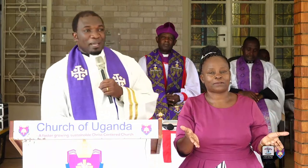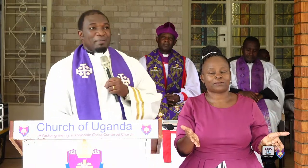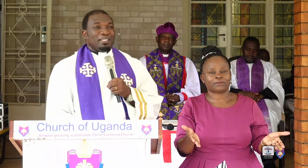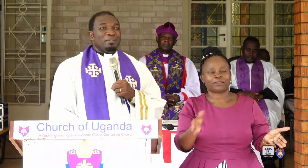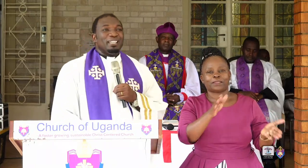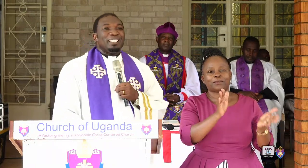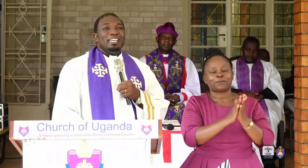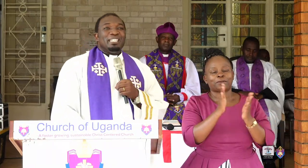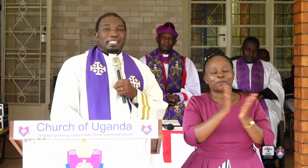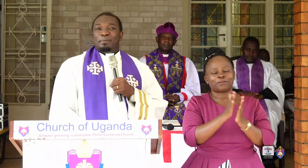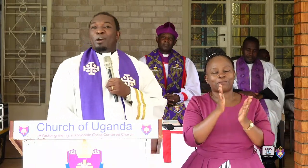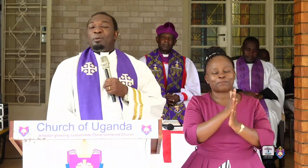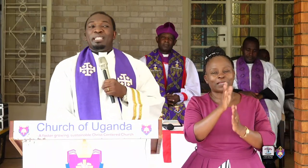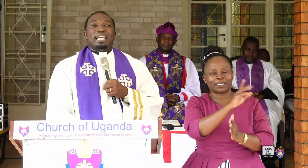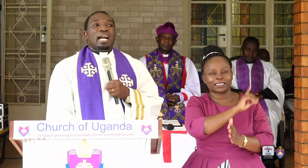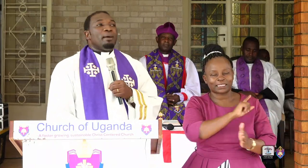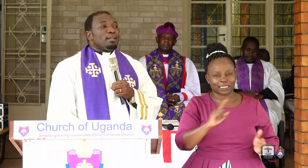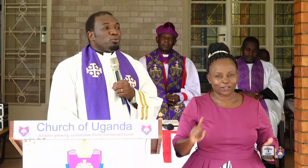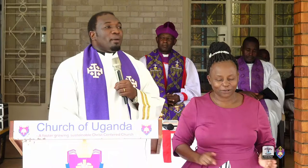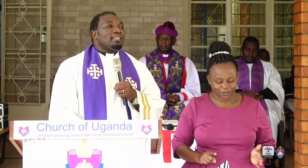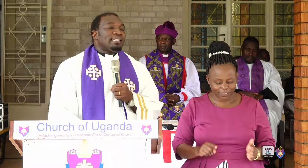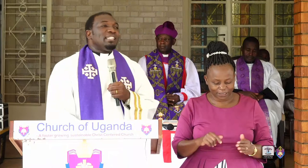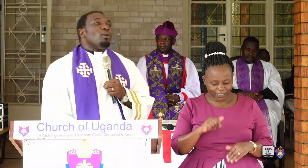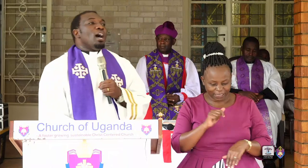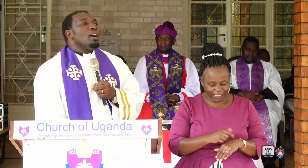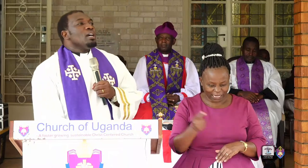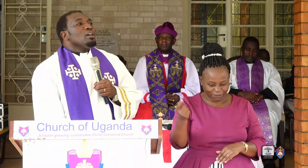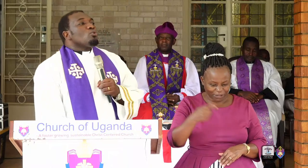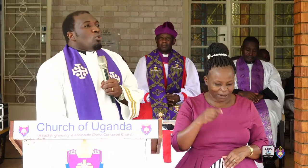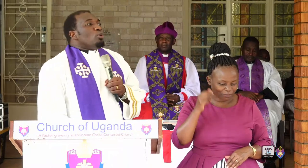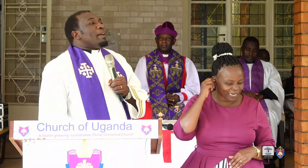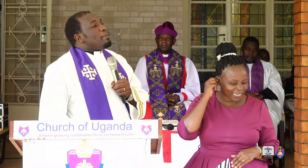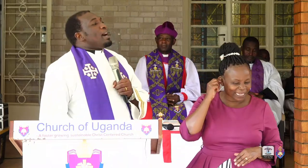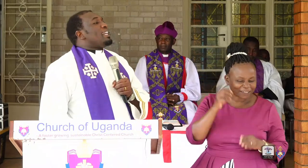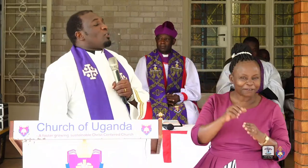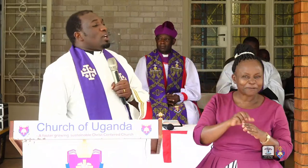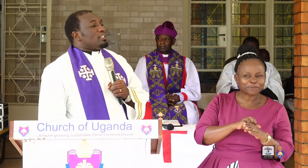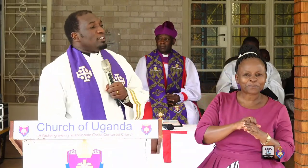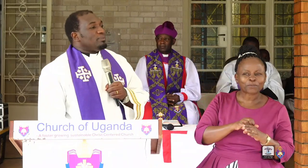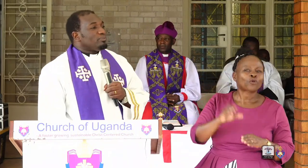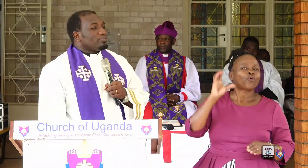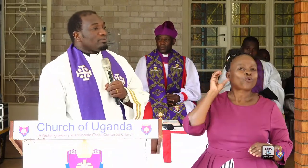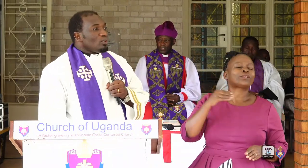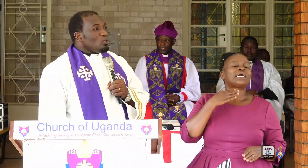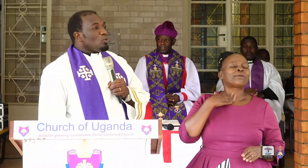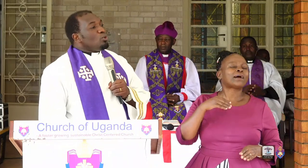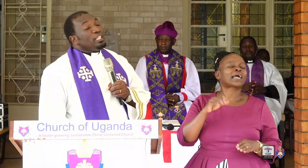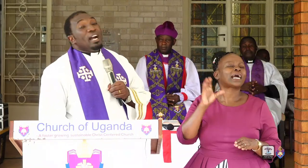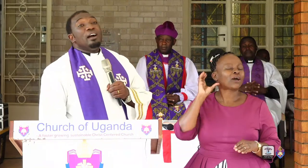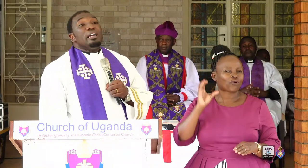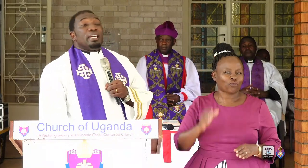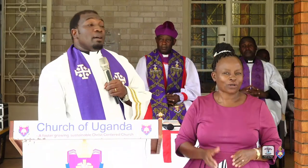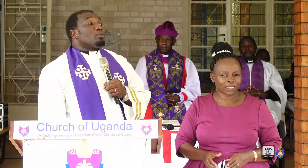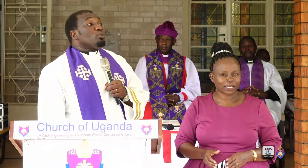Mukama yeebazibwe. Nti ebiro birijja ng'amatu gabasiiwa kuwulira bye baagala kukola ki? Kuwulira. Era amatu gali